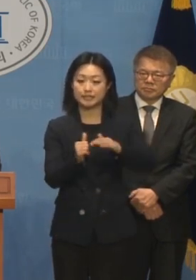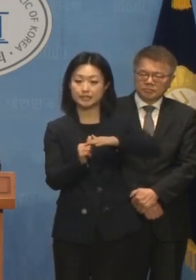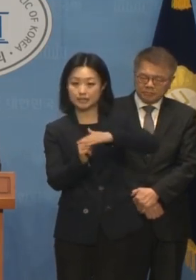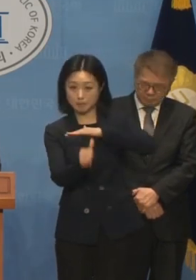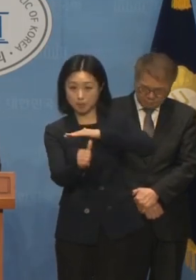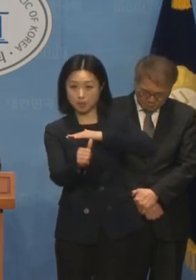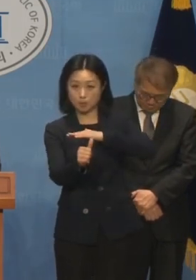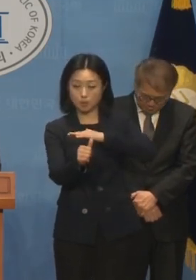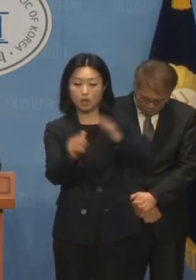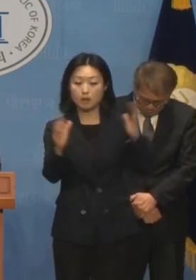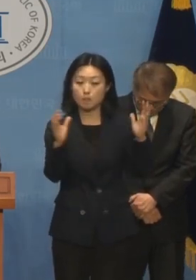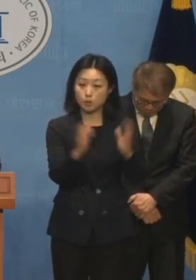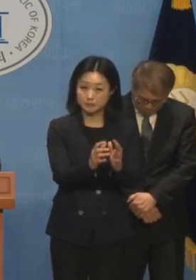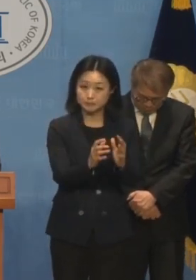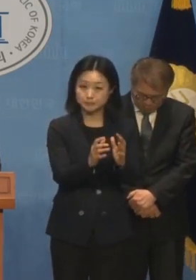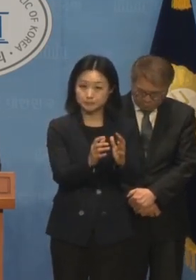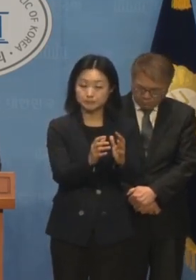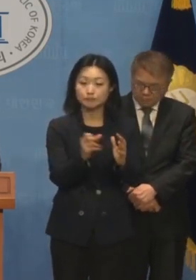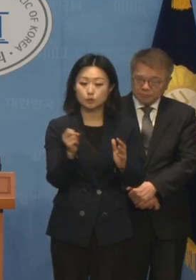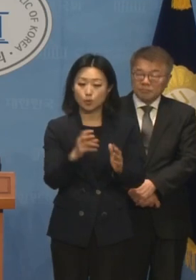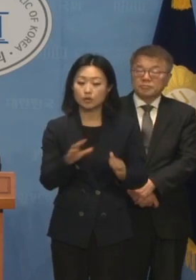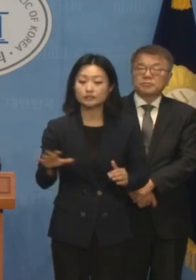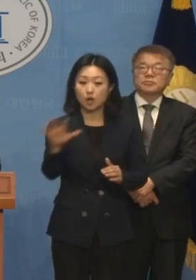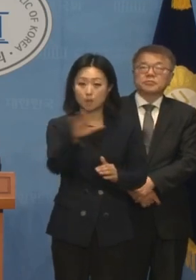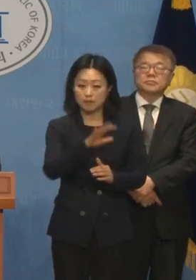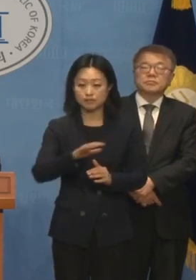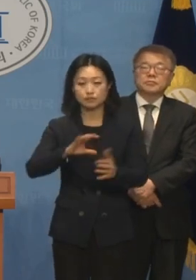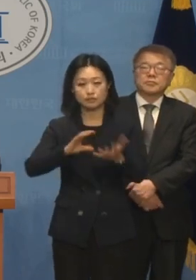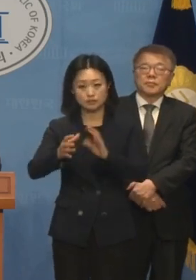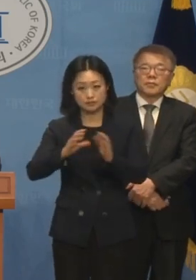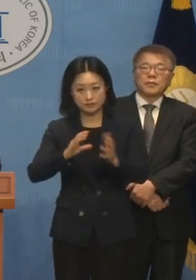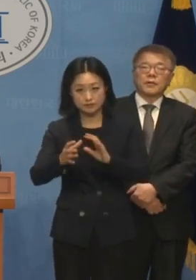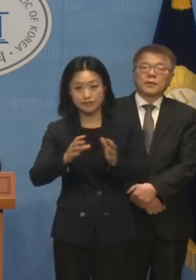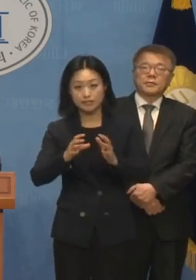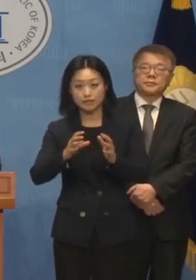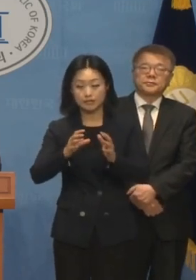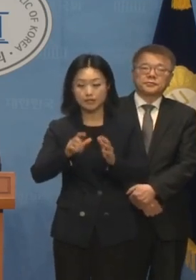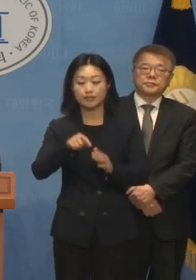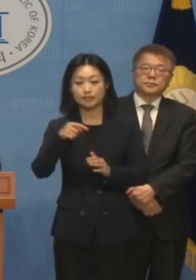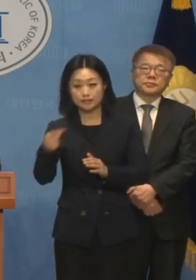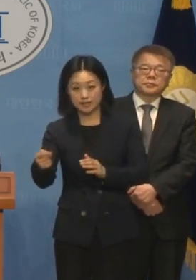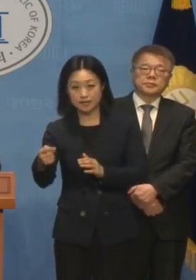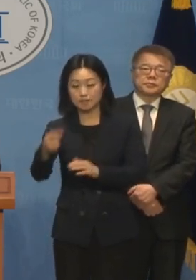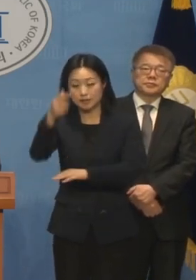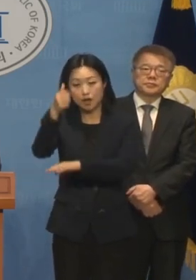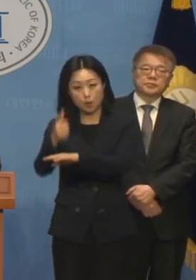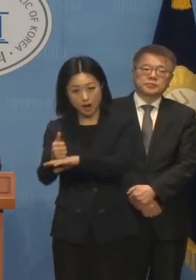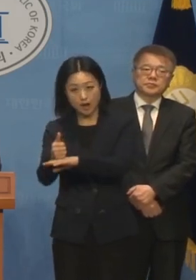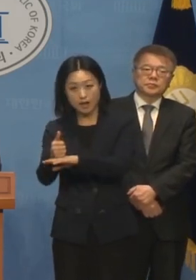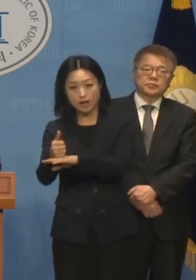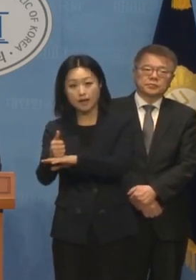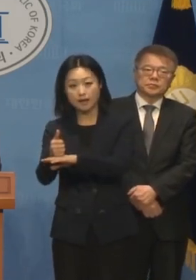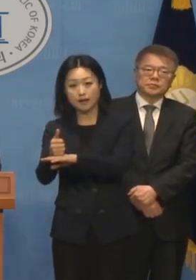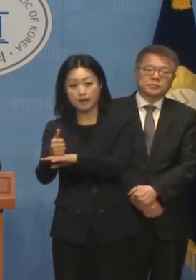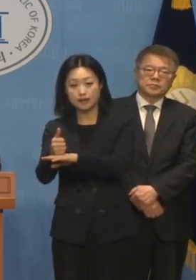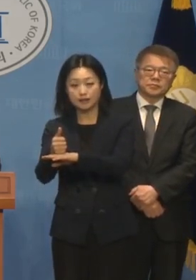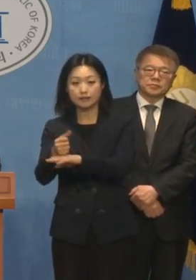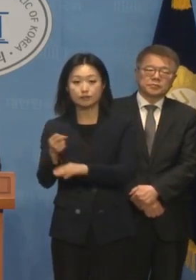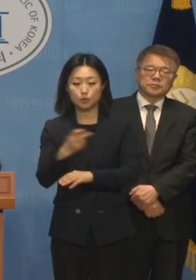시민대표단의 모집, 전반적인 수기 과정, 수기 토론회 결과,